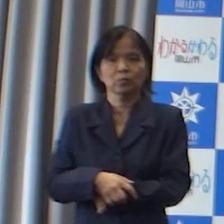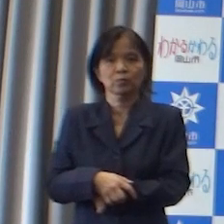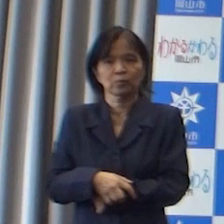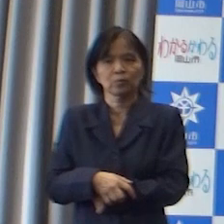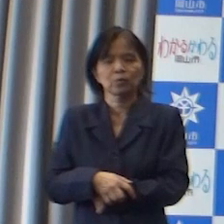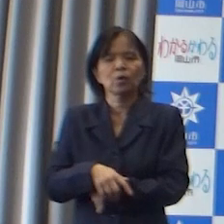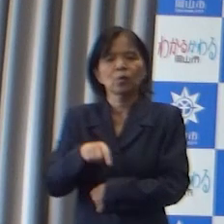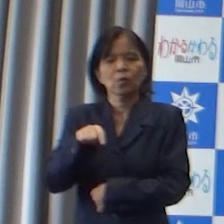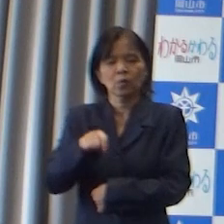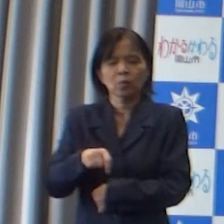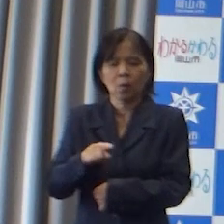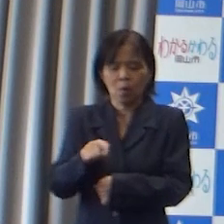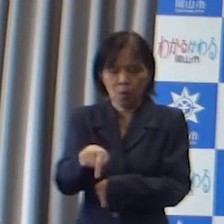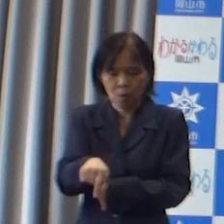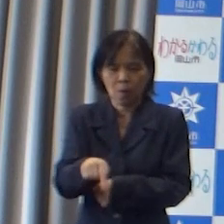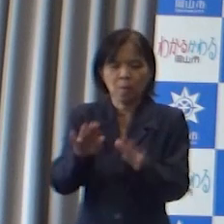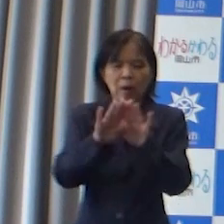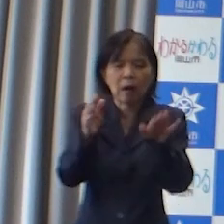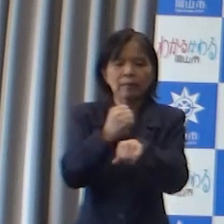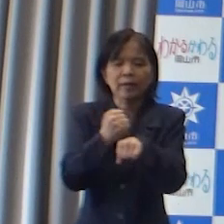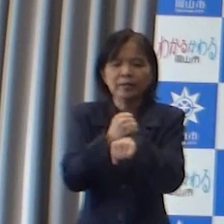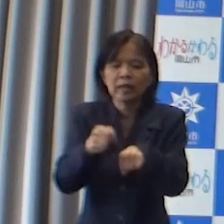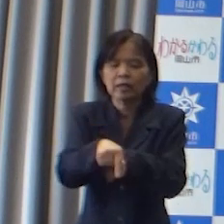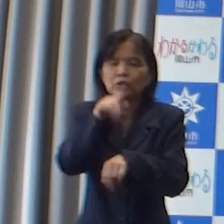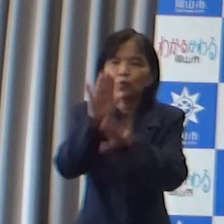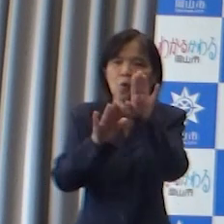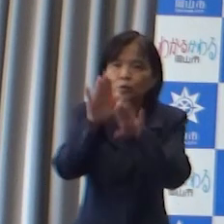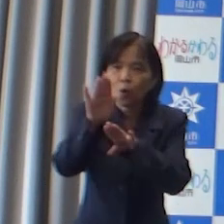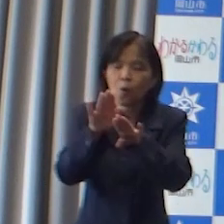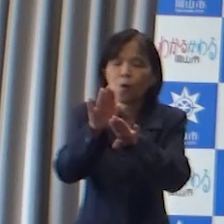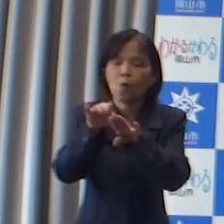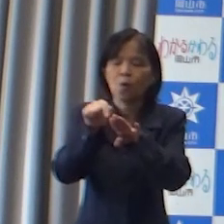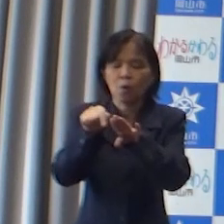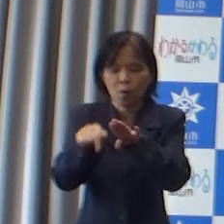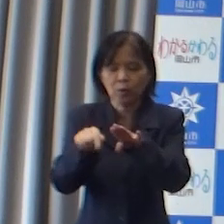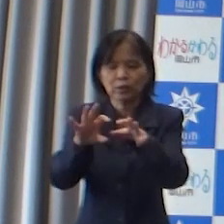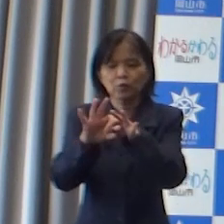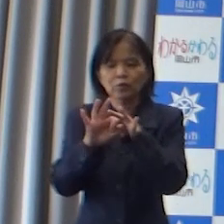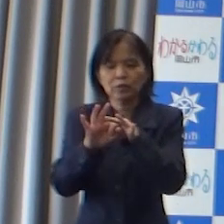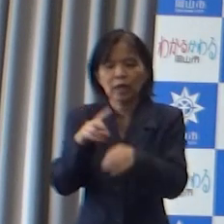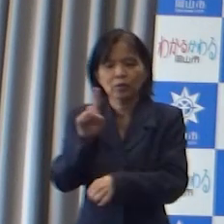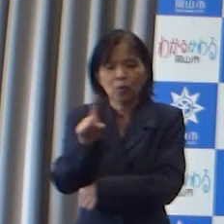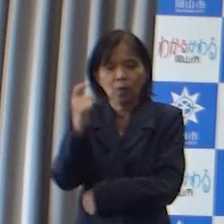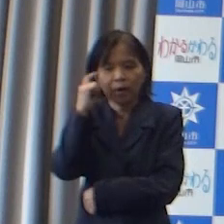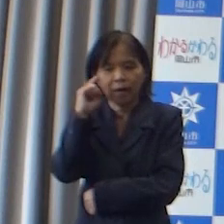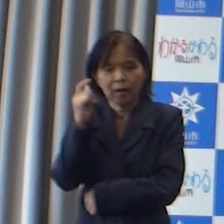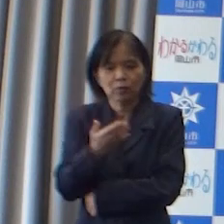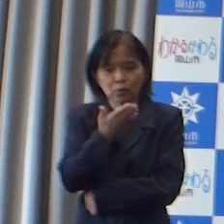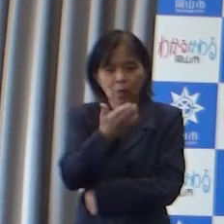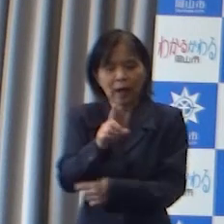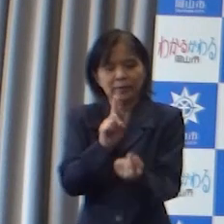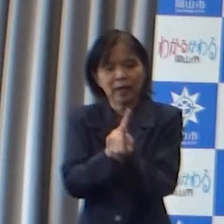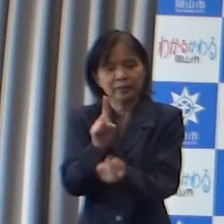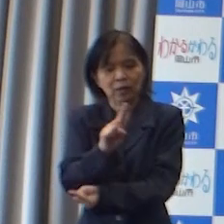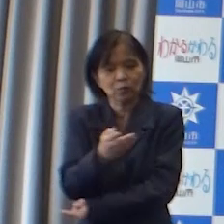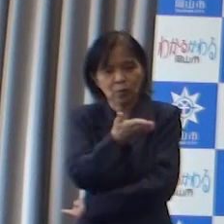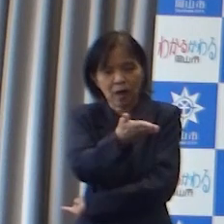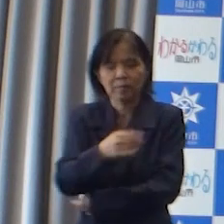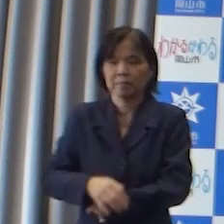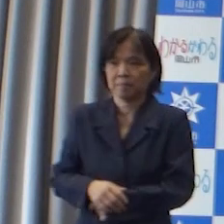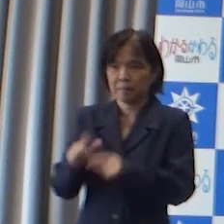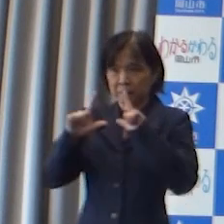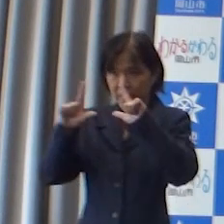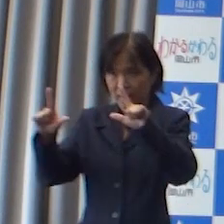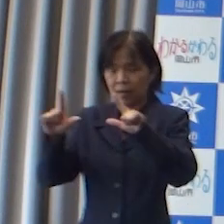のこうした事態については今後どのようにどう受け止められて、この今後どういうふうに対応なさいますか。 確